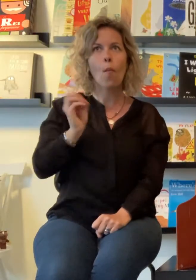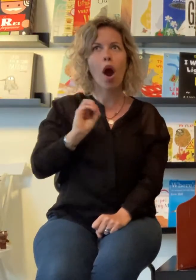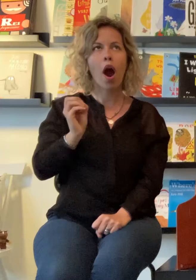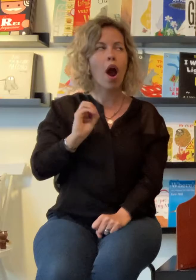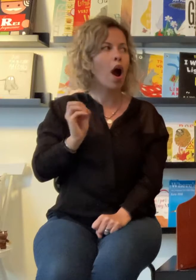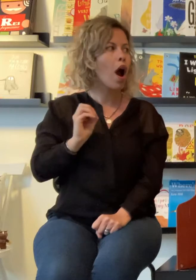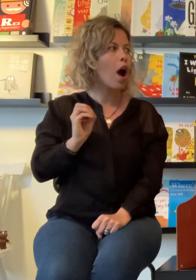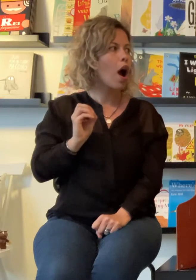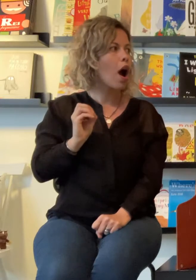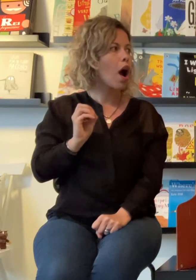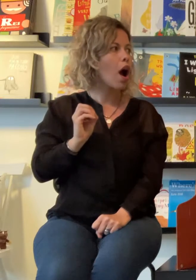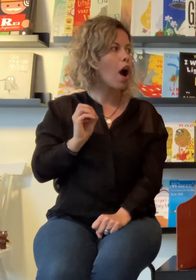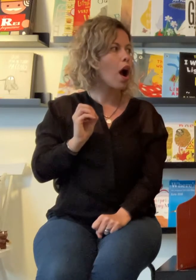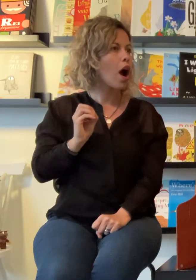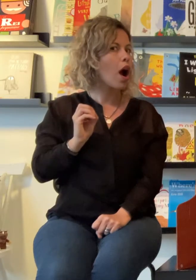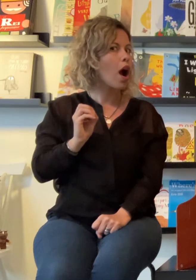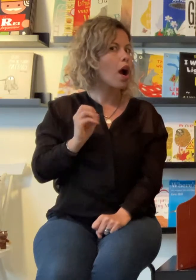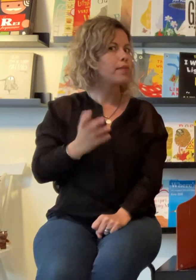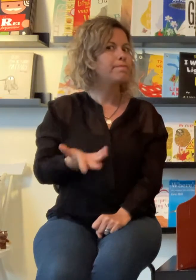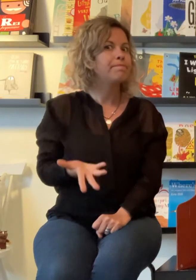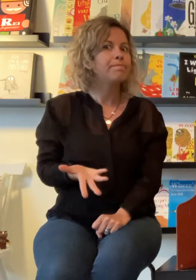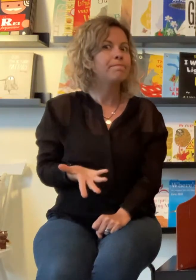já cá não está. O